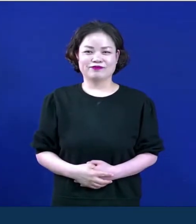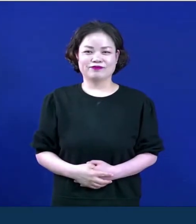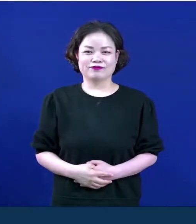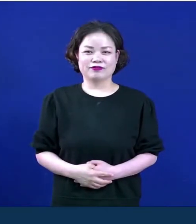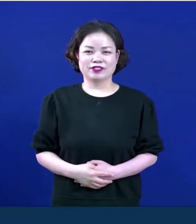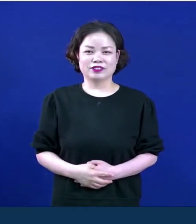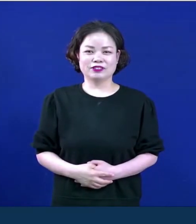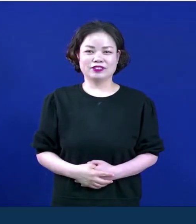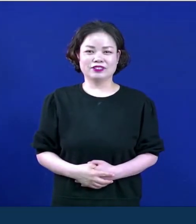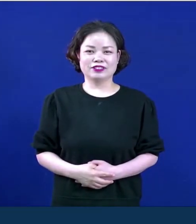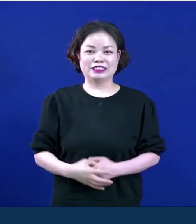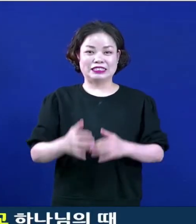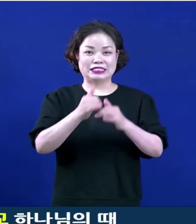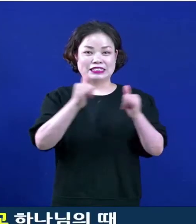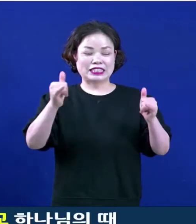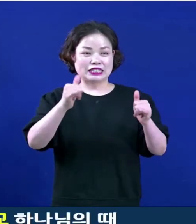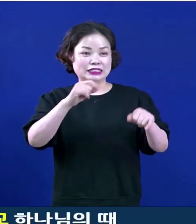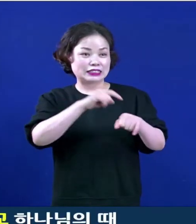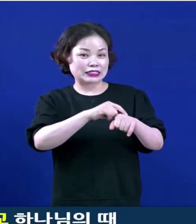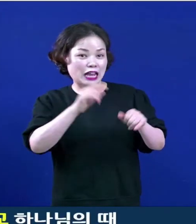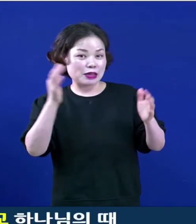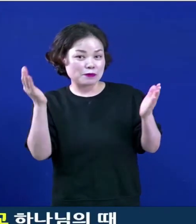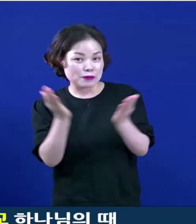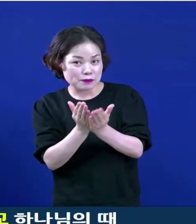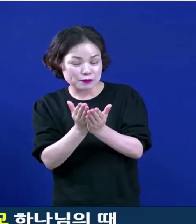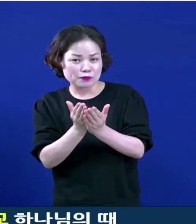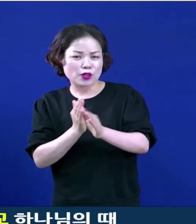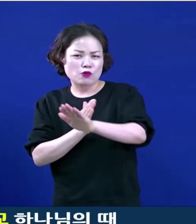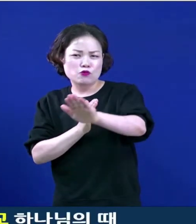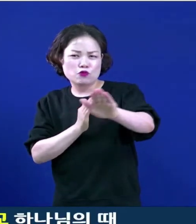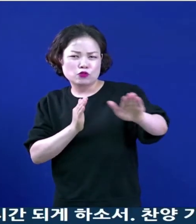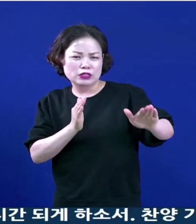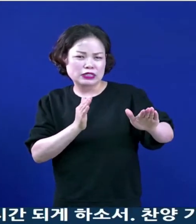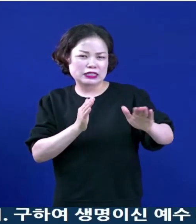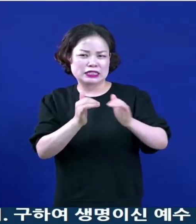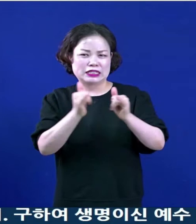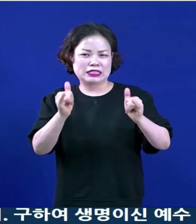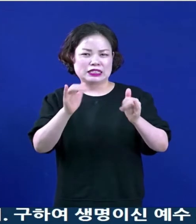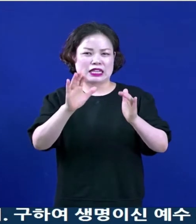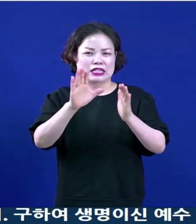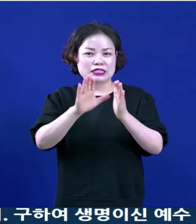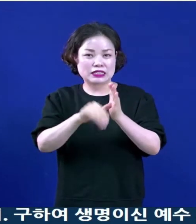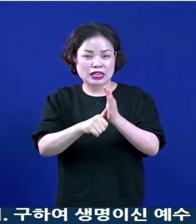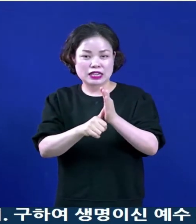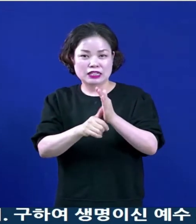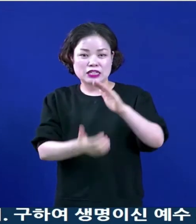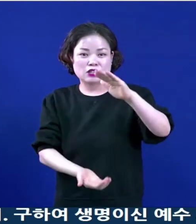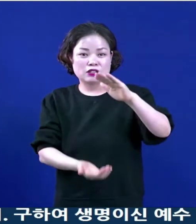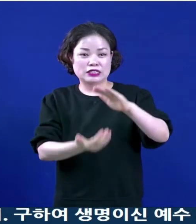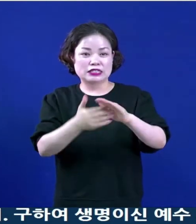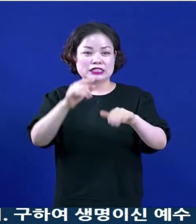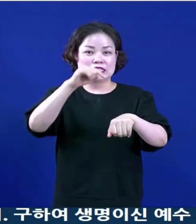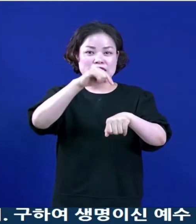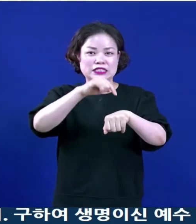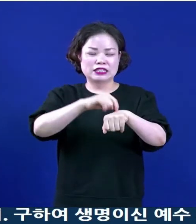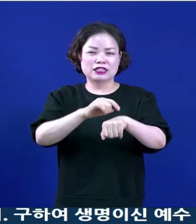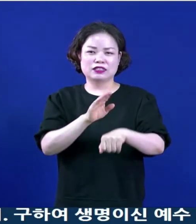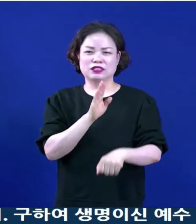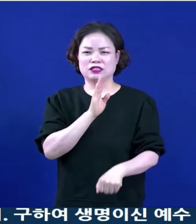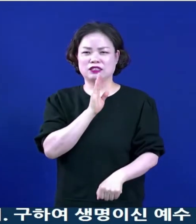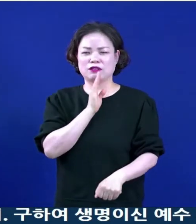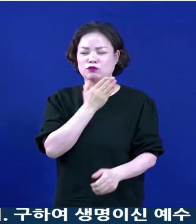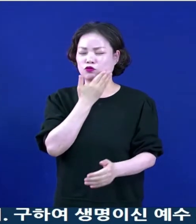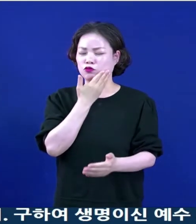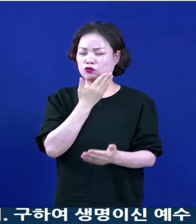인생은 타이밍이라고 하는 말이 있습니다. 그만큼 우리 인생은 때로 이루어져 있고 시간이라고 하는 것이 참